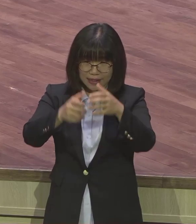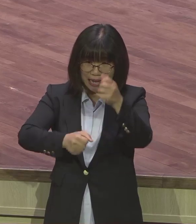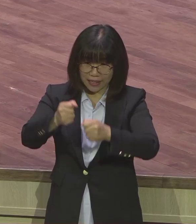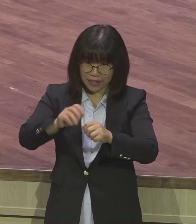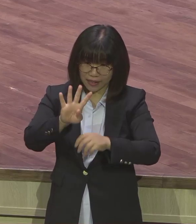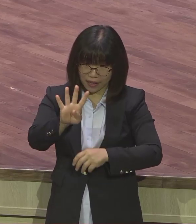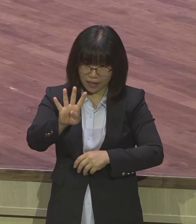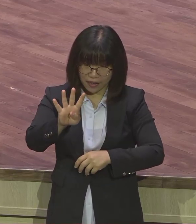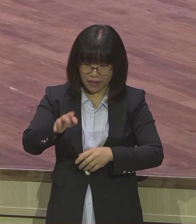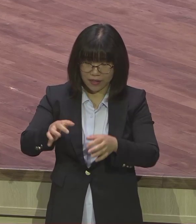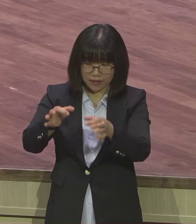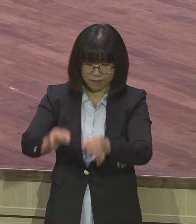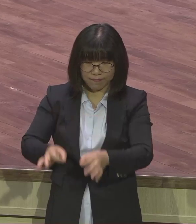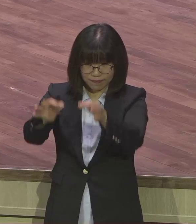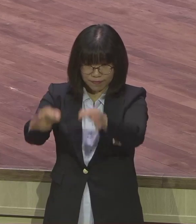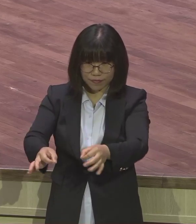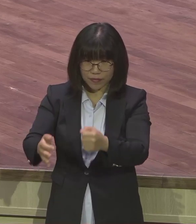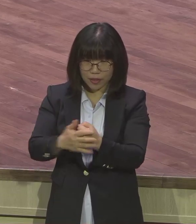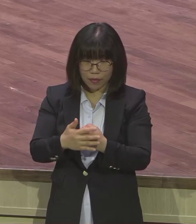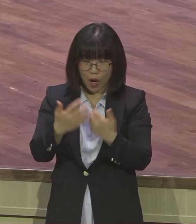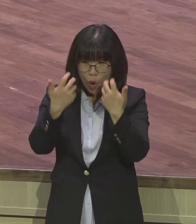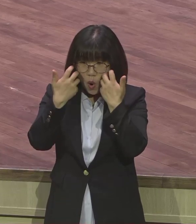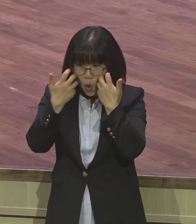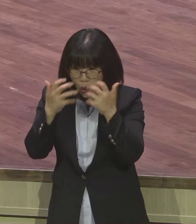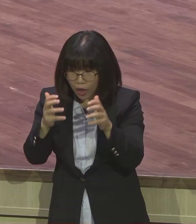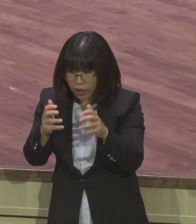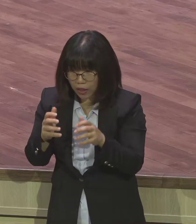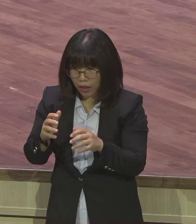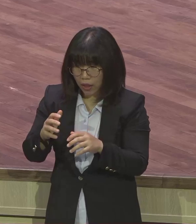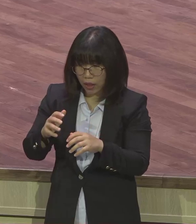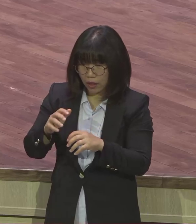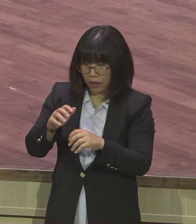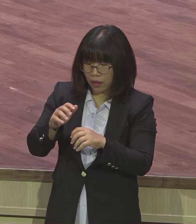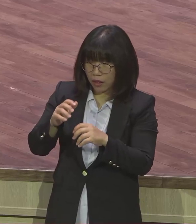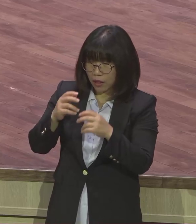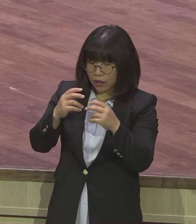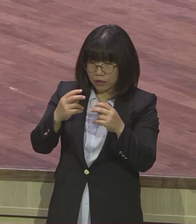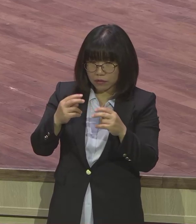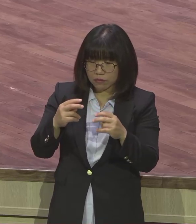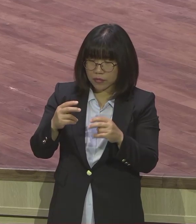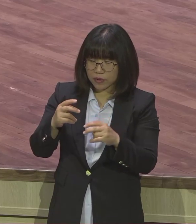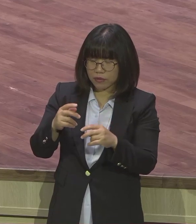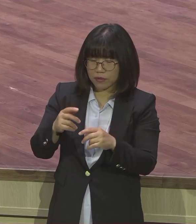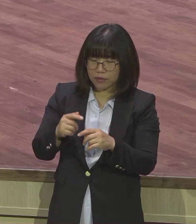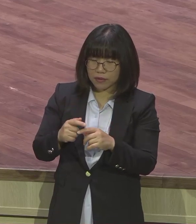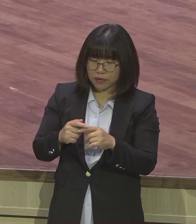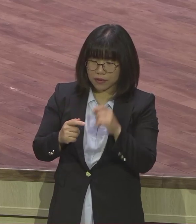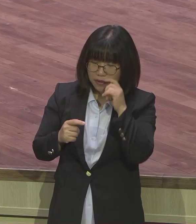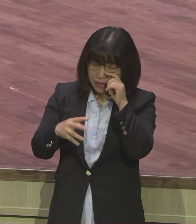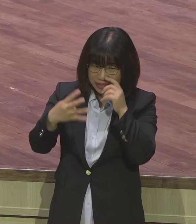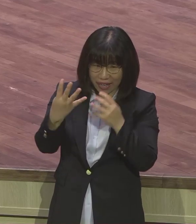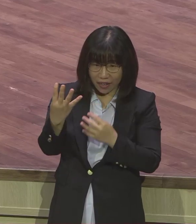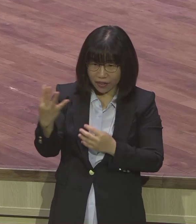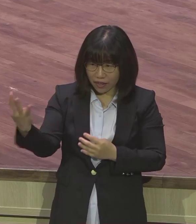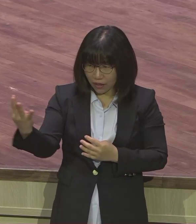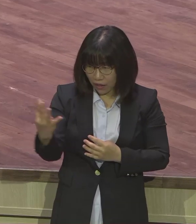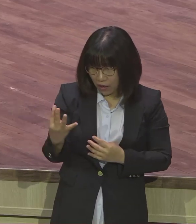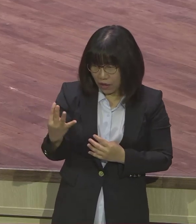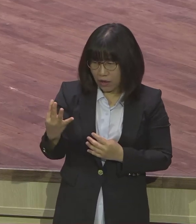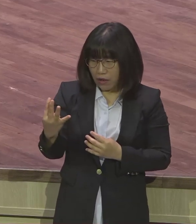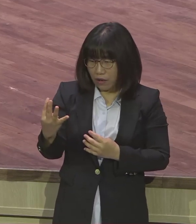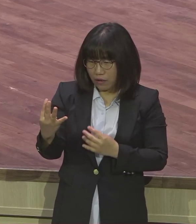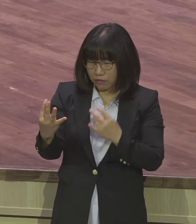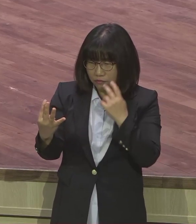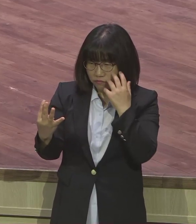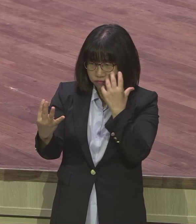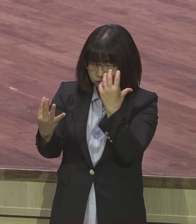의자를 이렇게 들고 딱 들어오면 이 호랑이 사자가 내 다리에 동시 집중하는 거예요. 네 개가 쫙 이렇게 들어오니 다리 네 개가